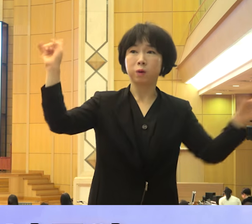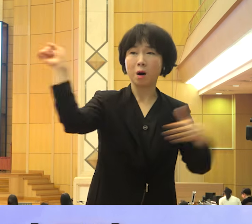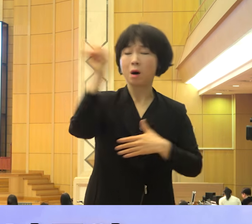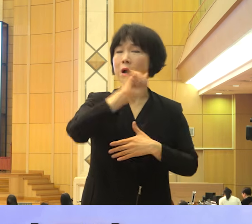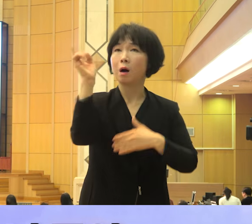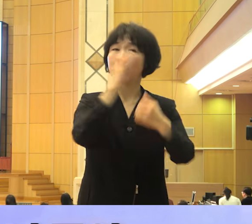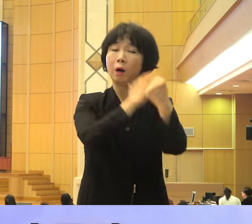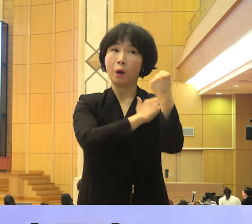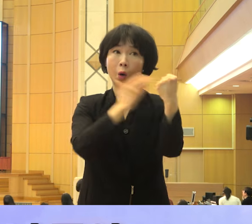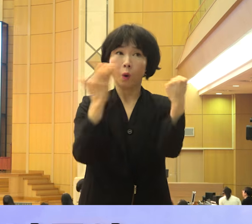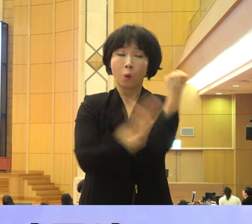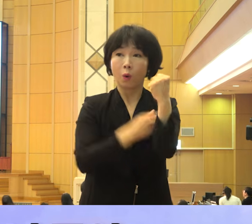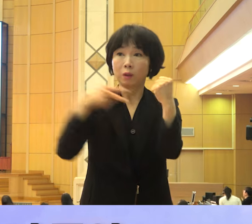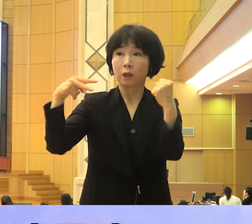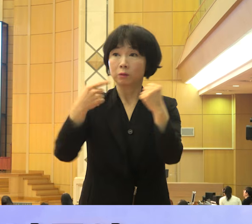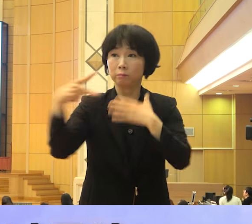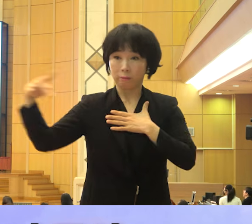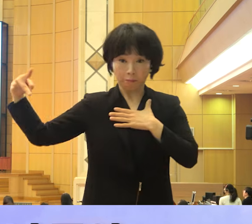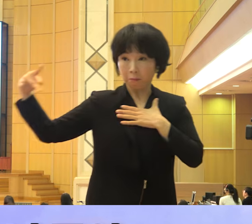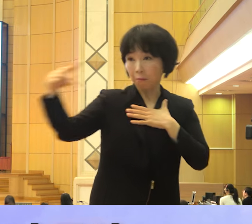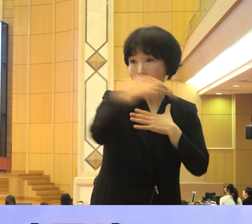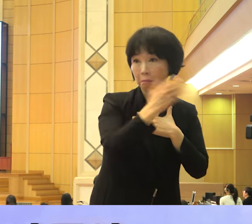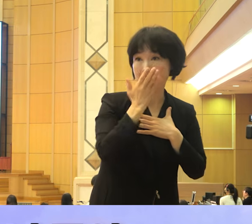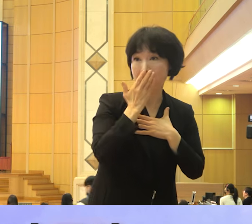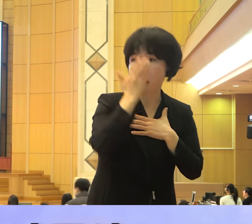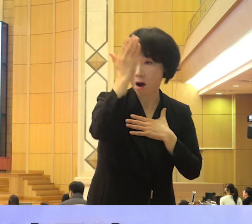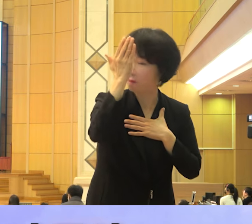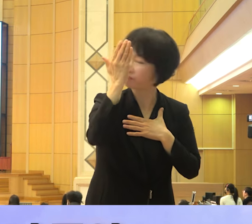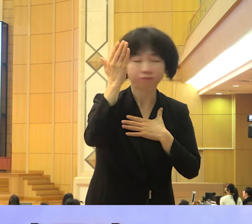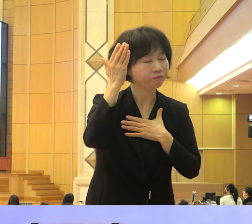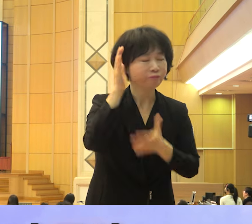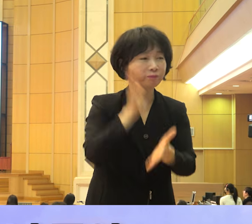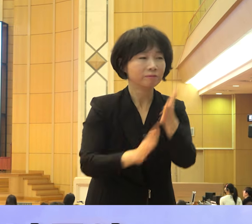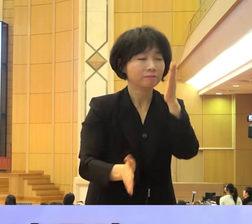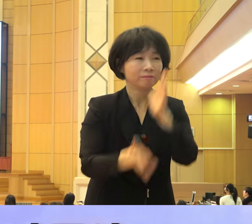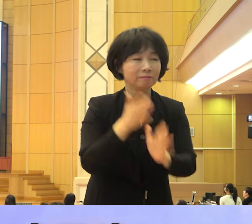하늘의 어떤 권세도 끊을 수 없는